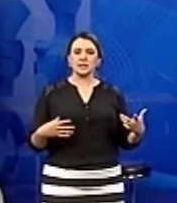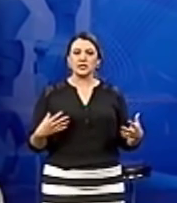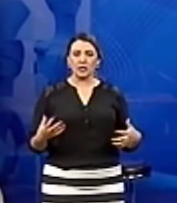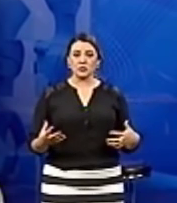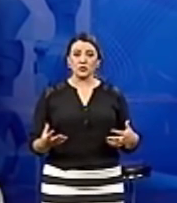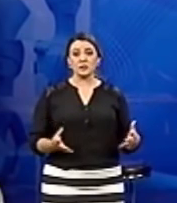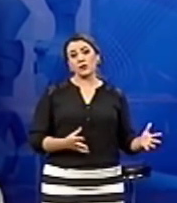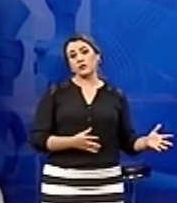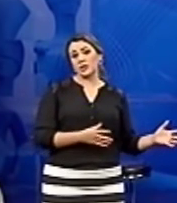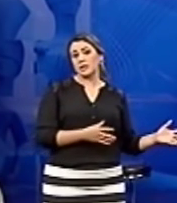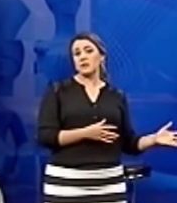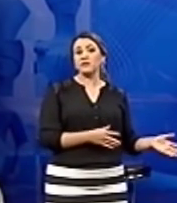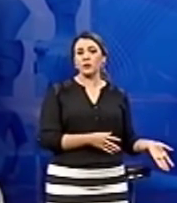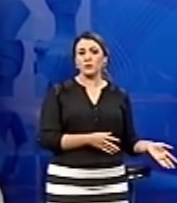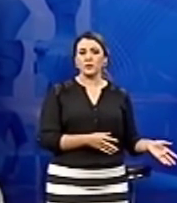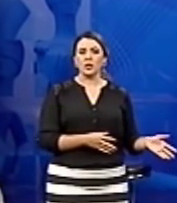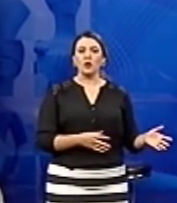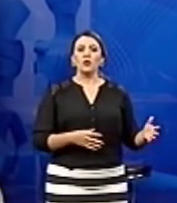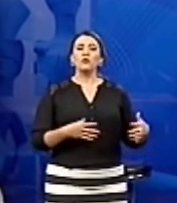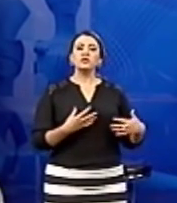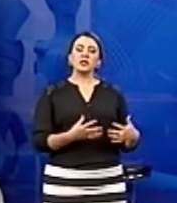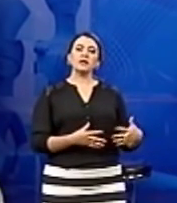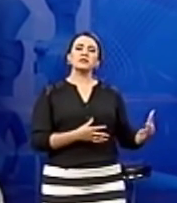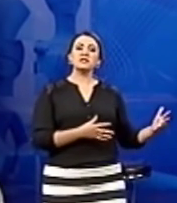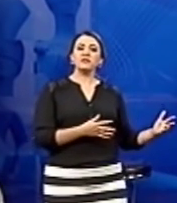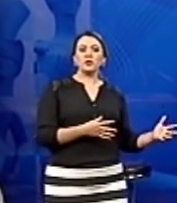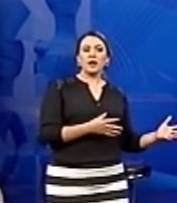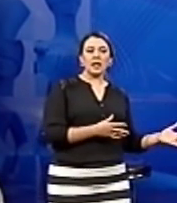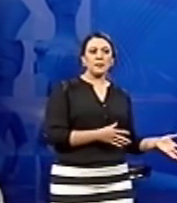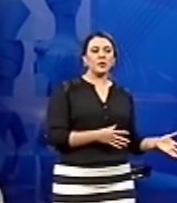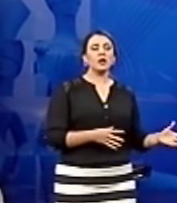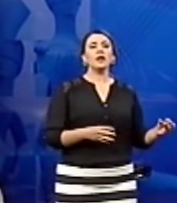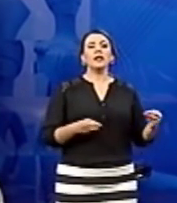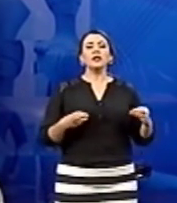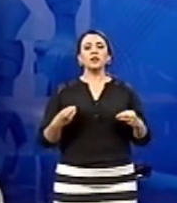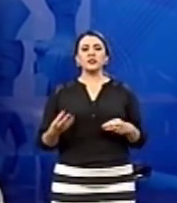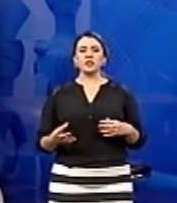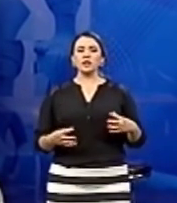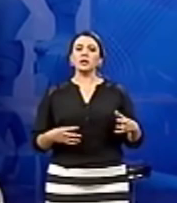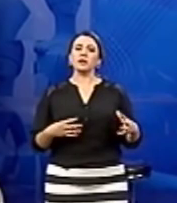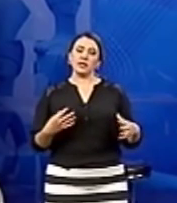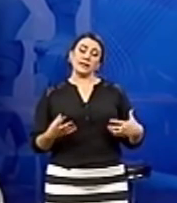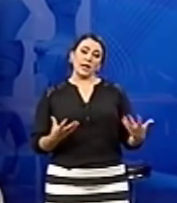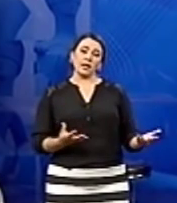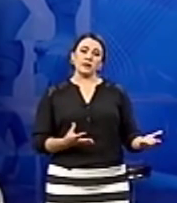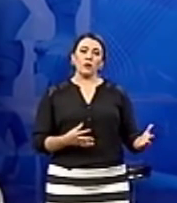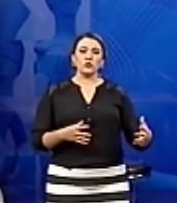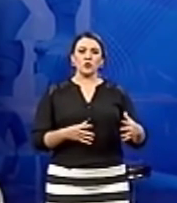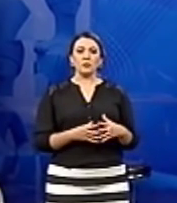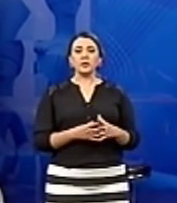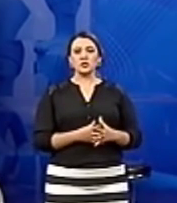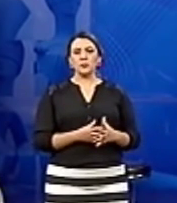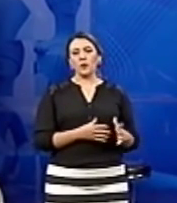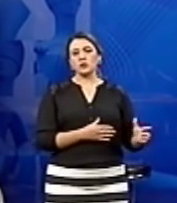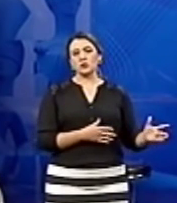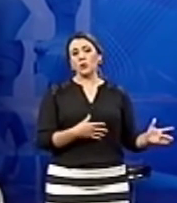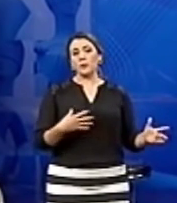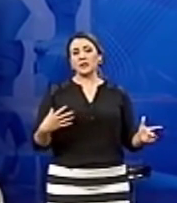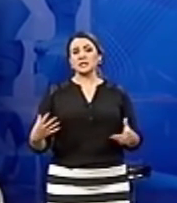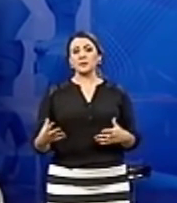essas relações era o direito civil. O direito civil, à época, que tinha e tem até hoje como pressuposto o princípio